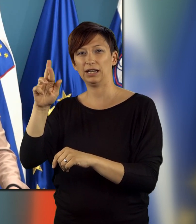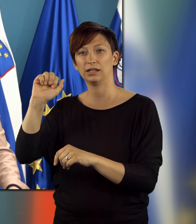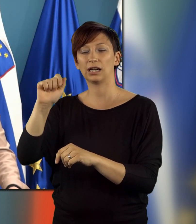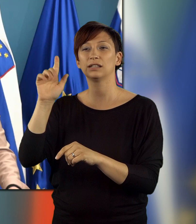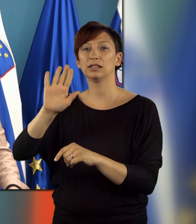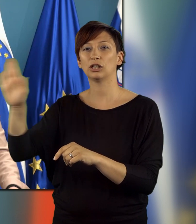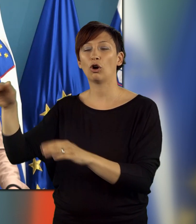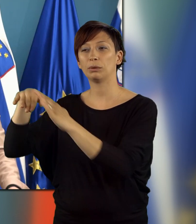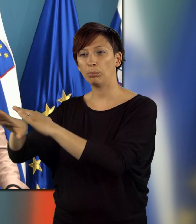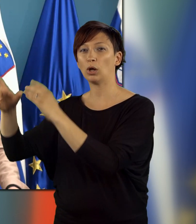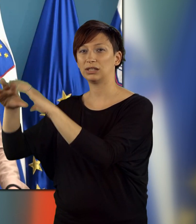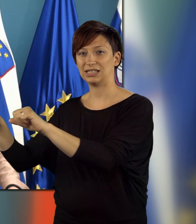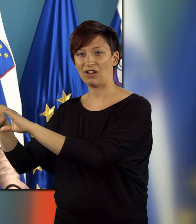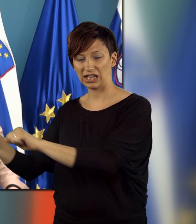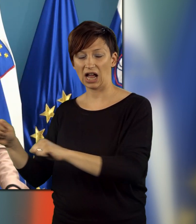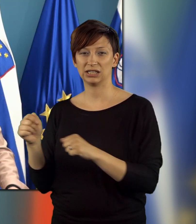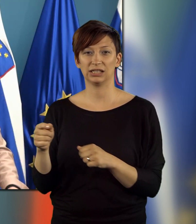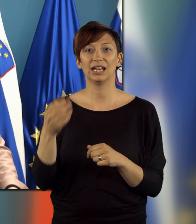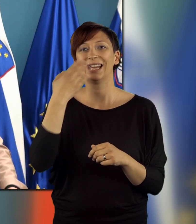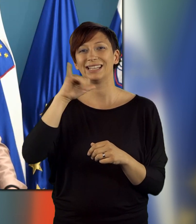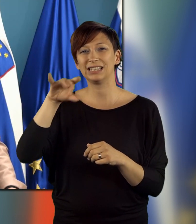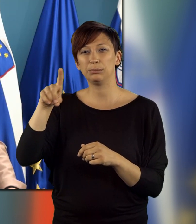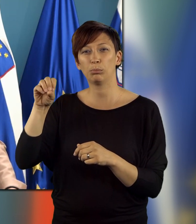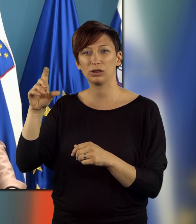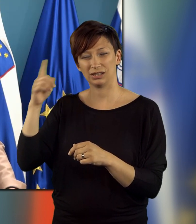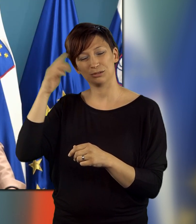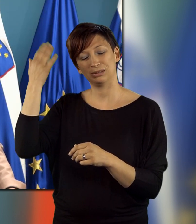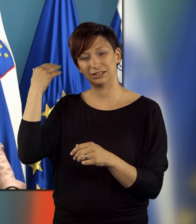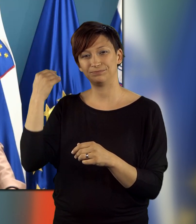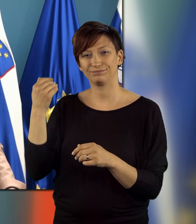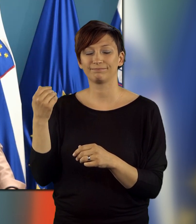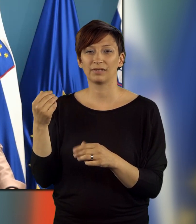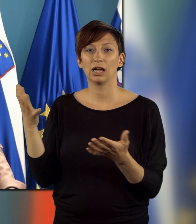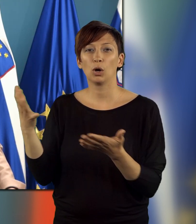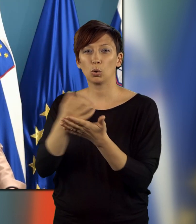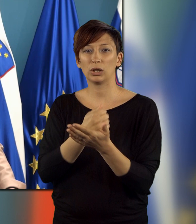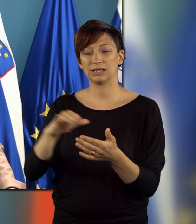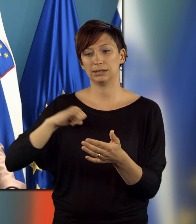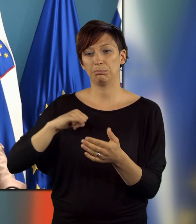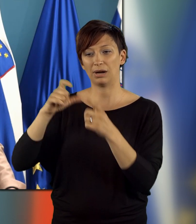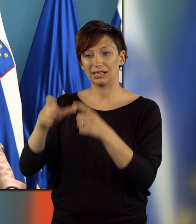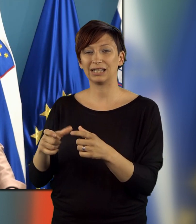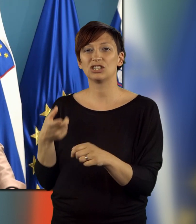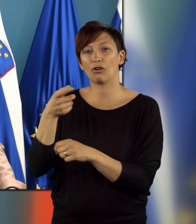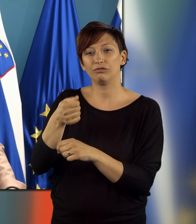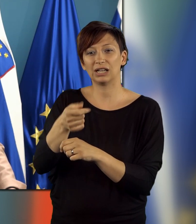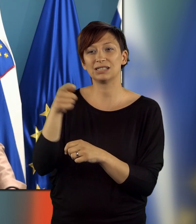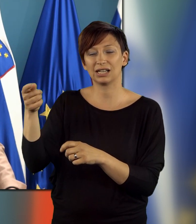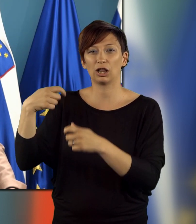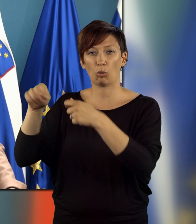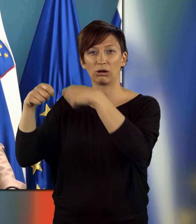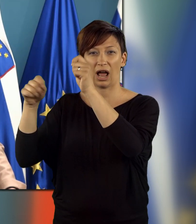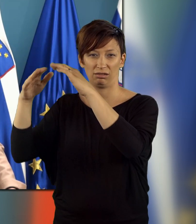njegovimi podizvajalci. In hipoteke so bile vzpostavljene v korist bank, ki so financirale to